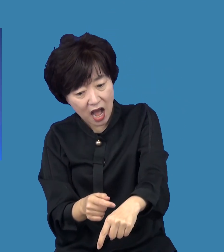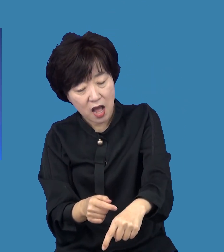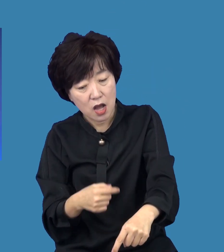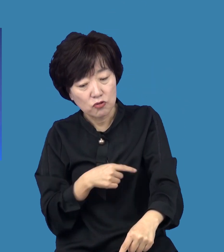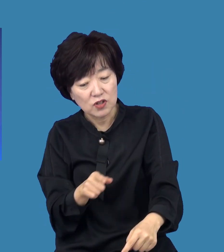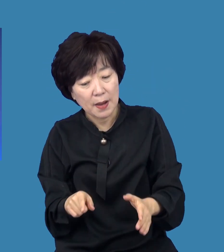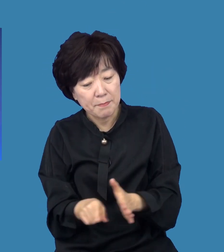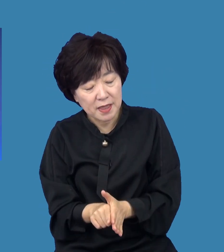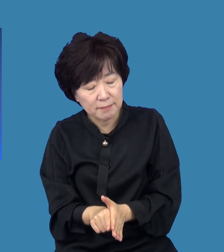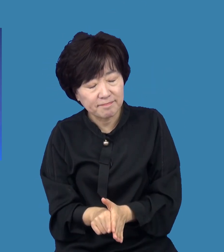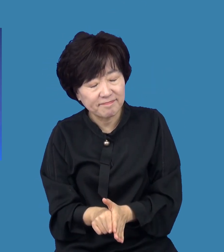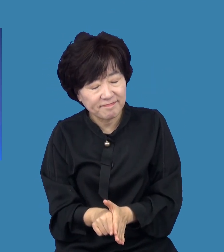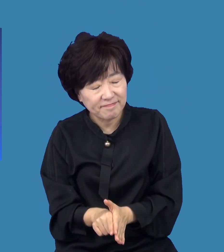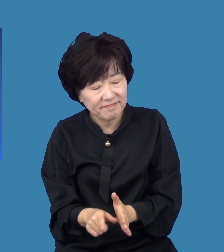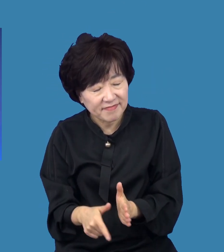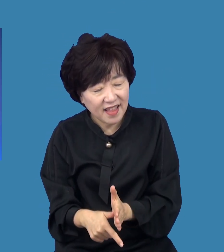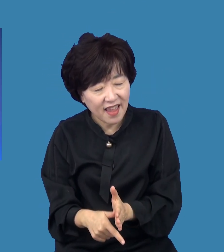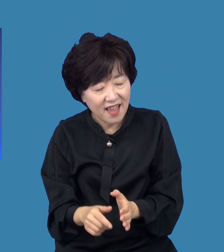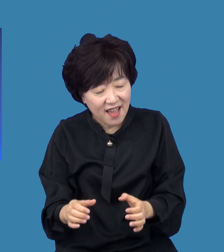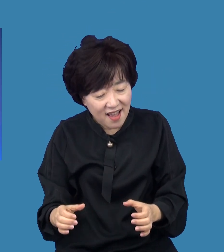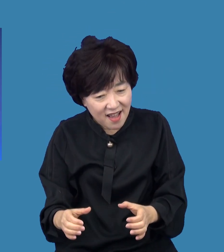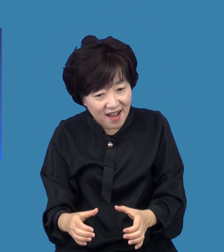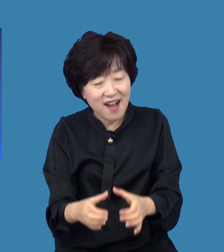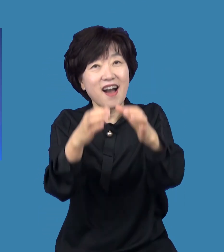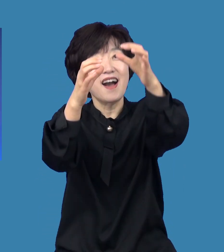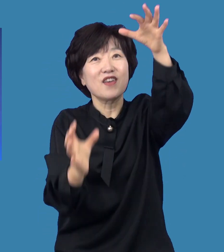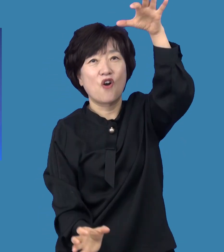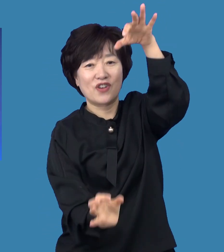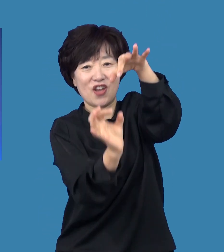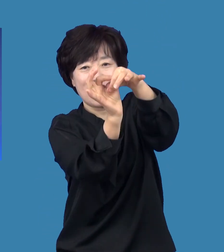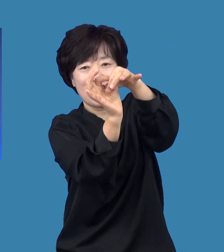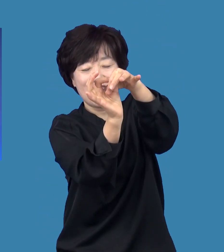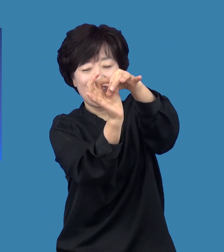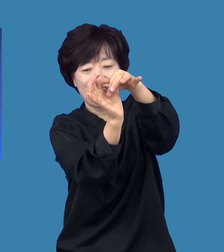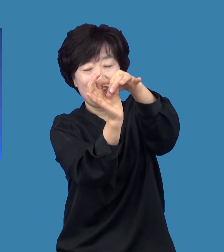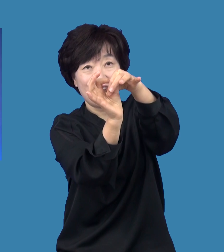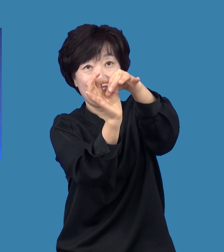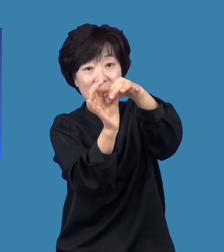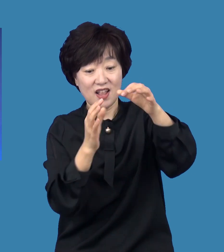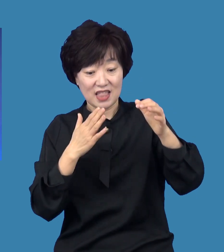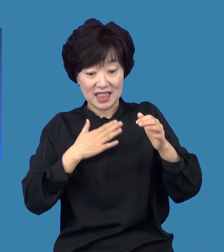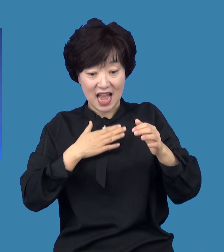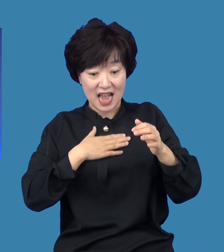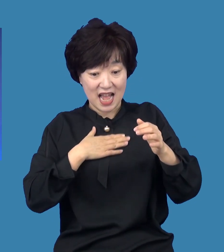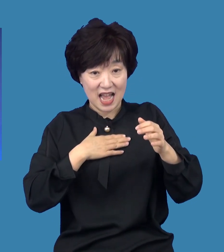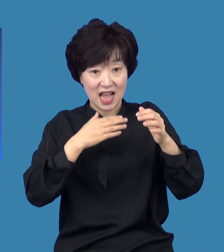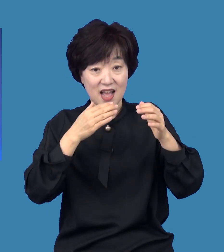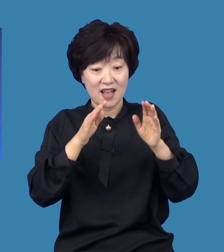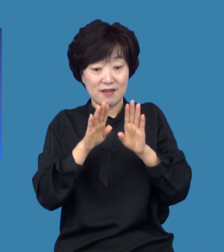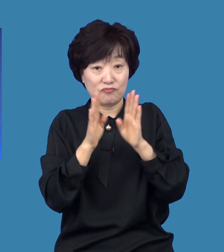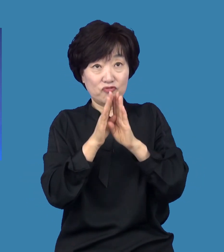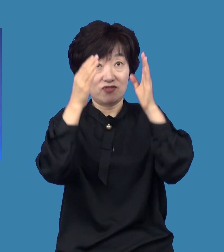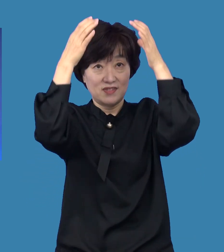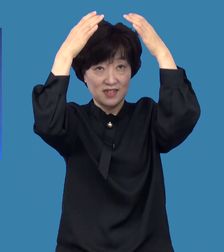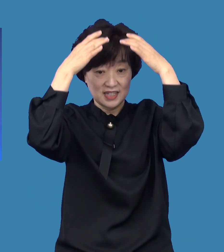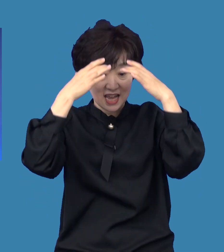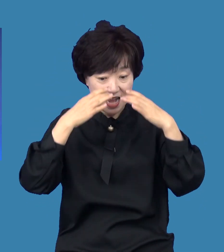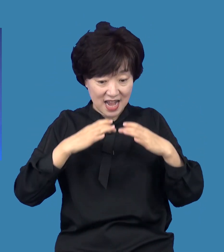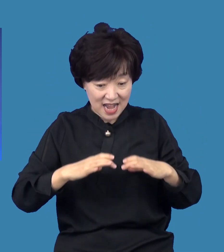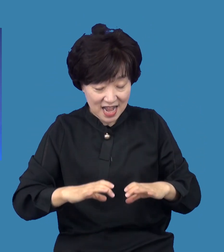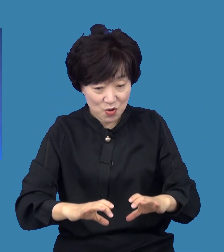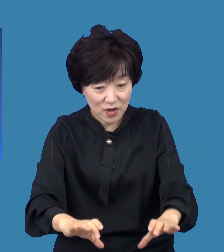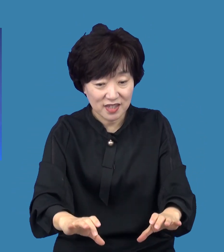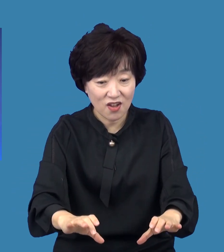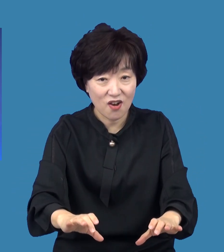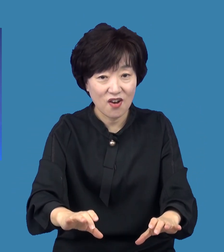또 우리가 정말 하나님께 순종할 때 우리를 게이트로 사용해서 이 카이로스의 시공간이 크로노스의 시공간